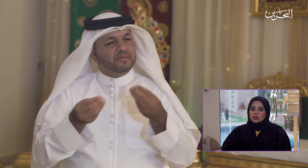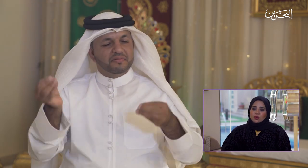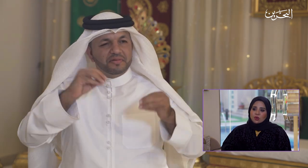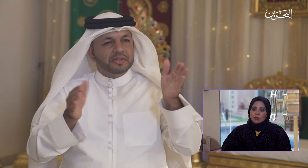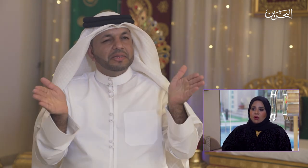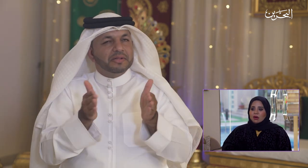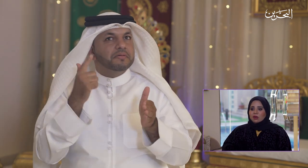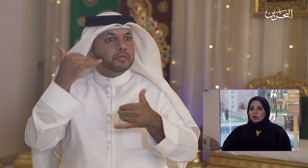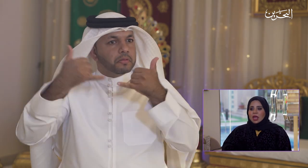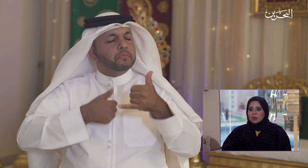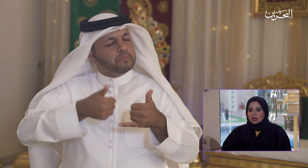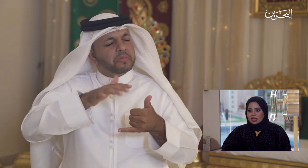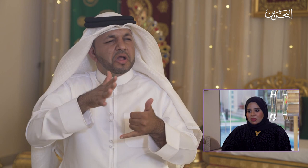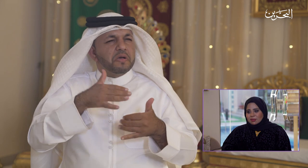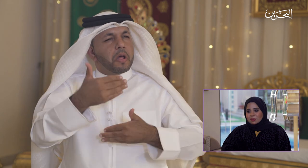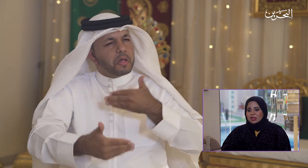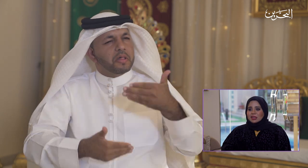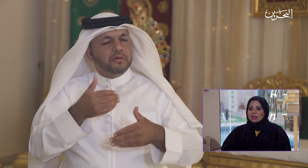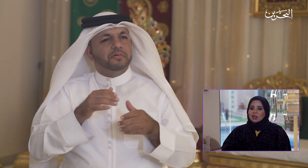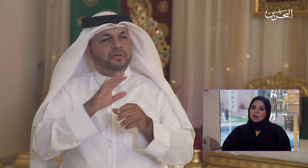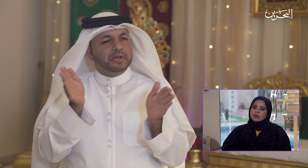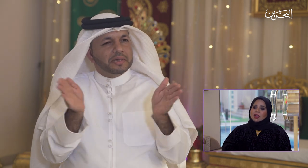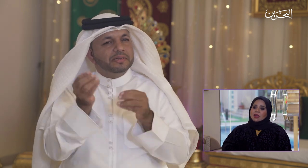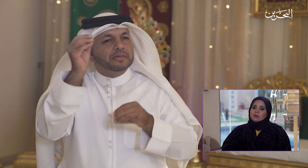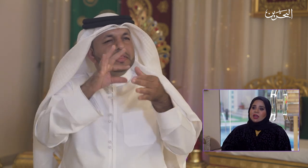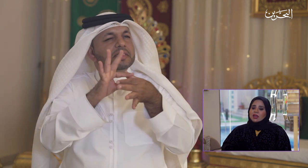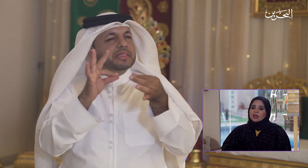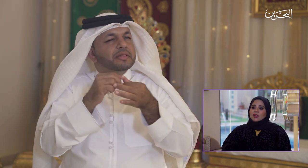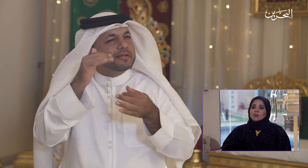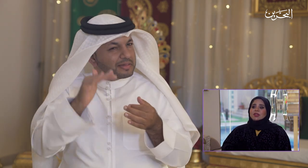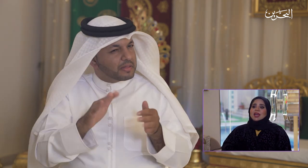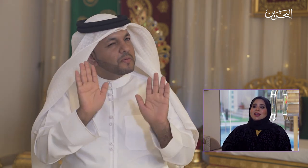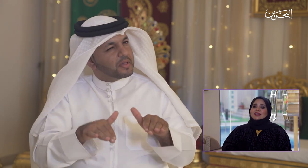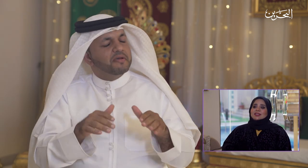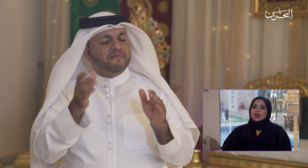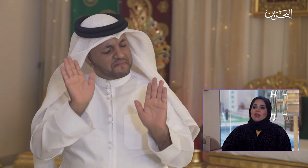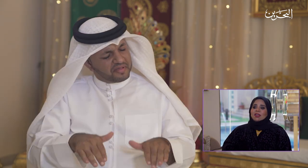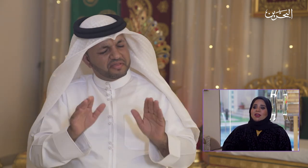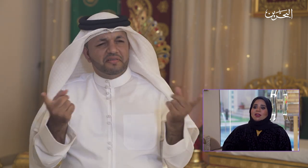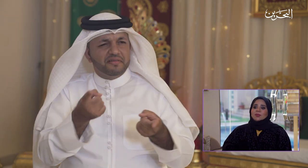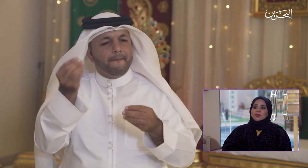الاجور العمال والعمل يعني بدا يضعف، فعقب ان